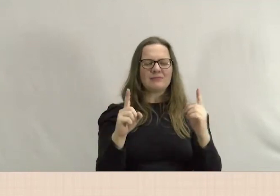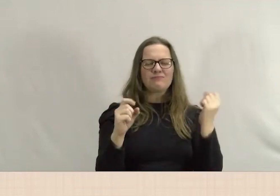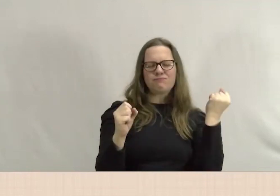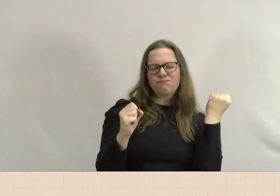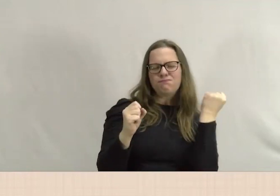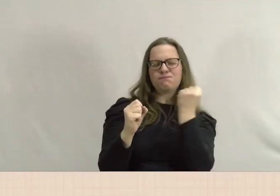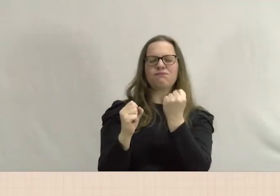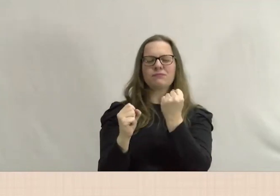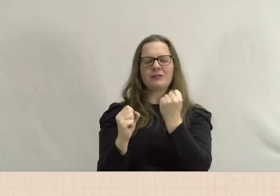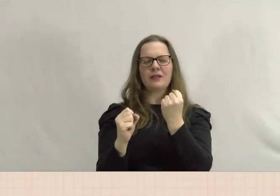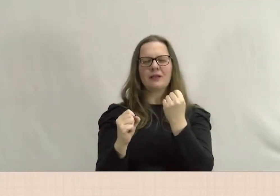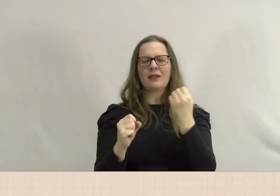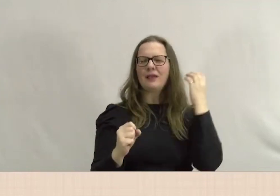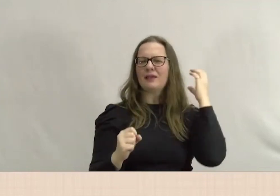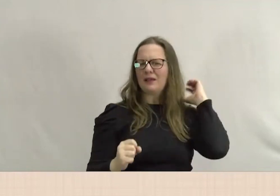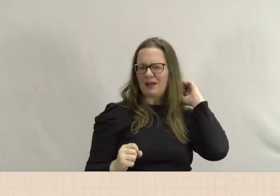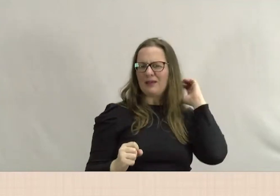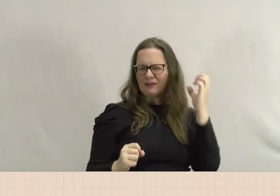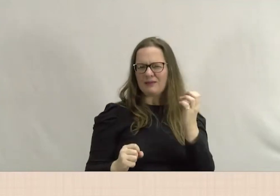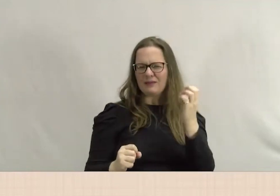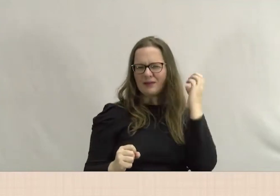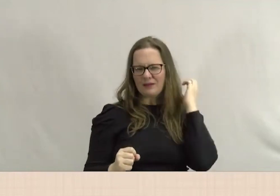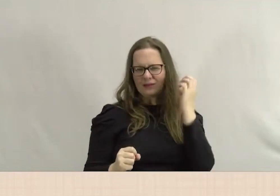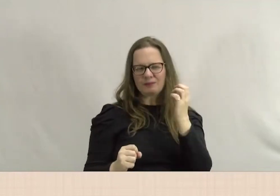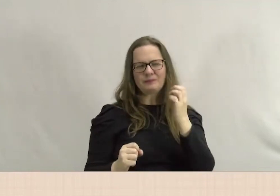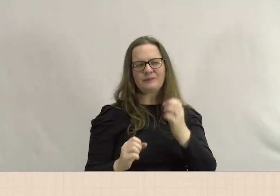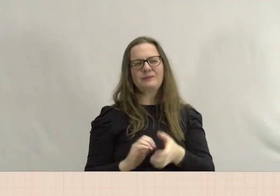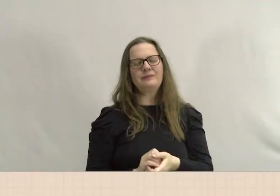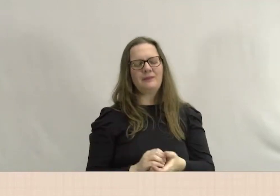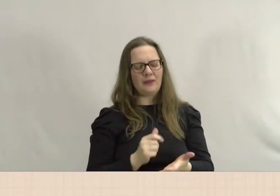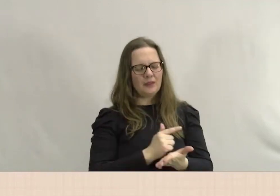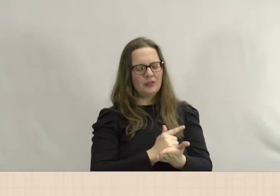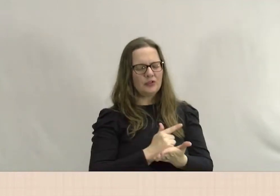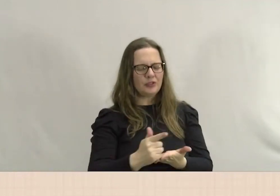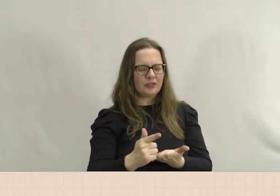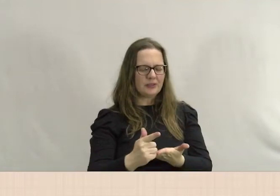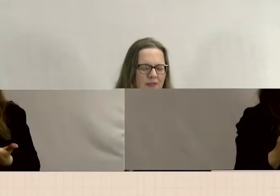Porque Caim, vamos lá para Gênesis 4.